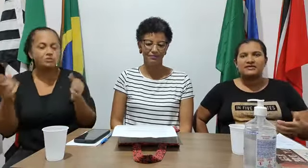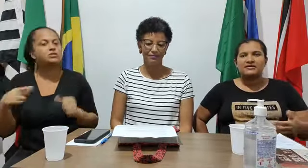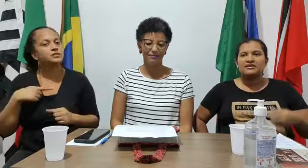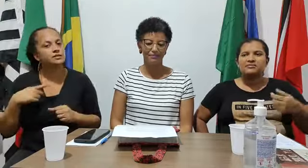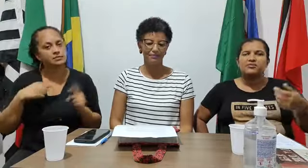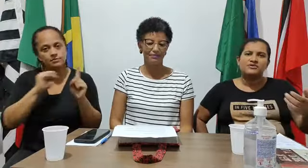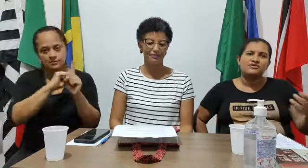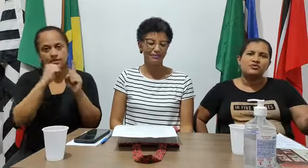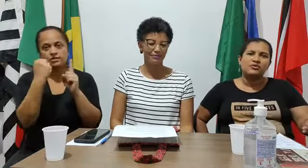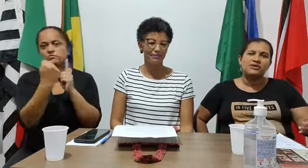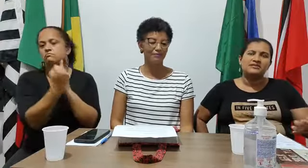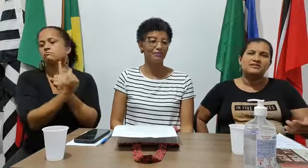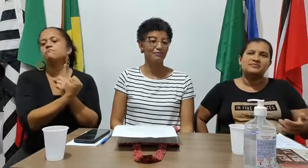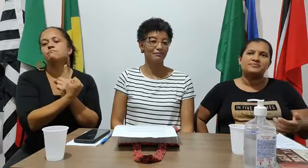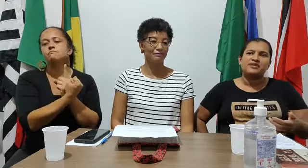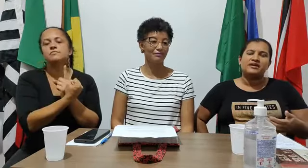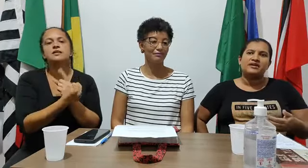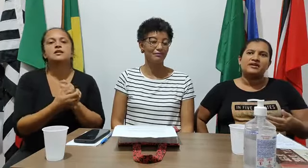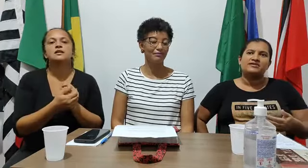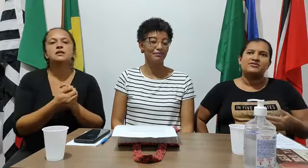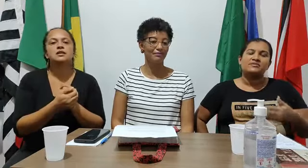né, imposições,